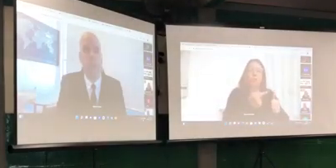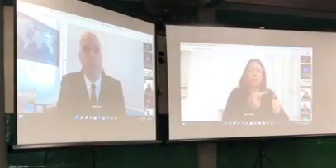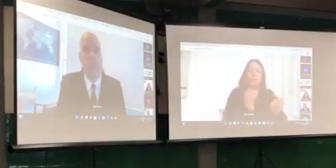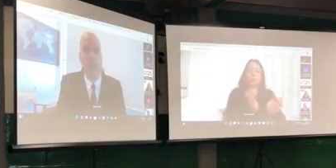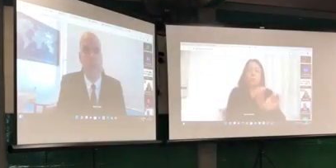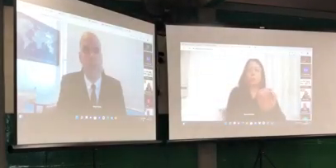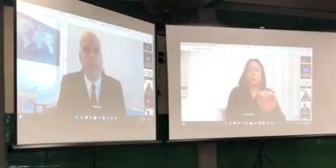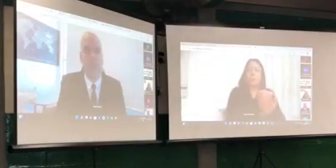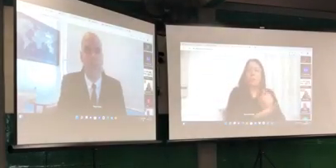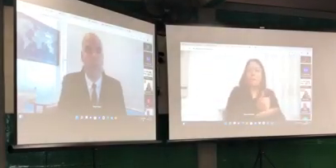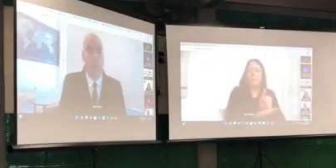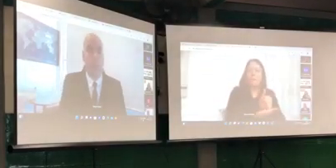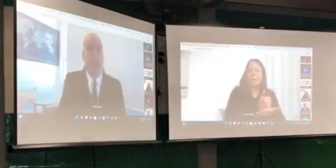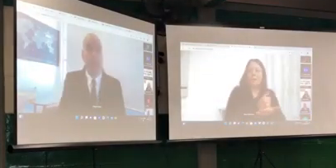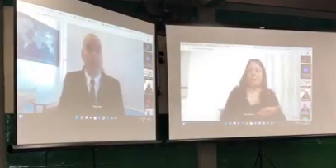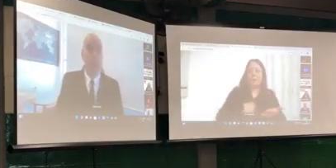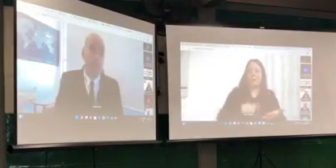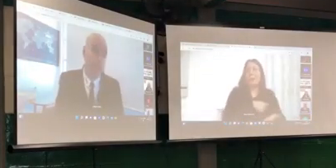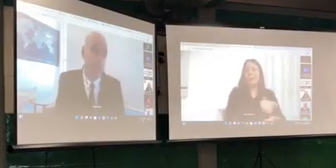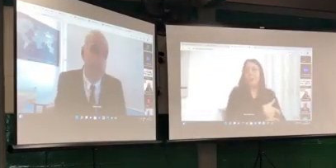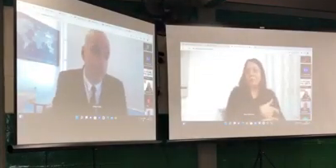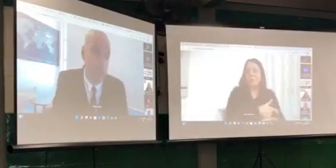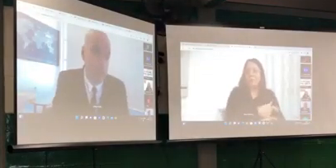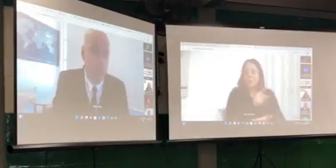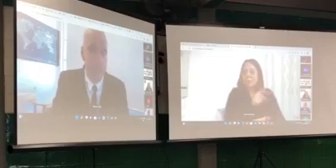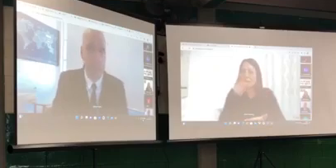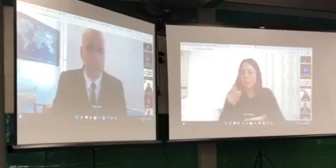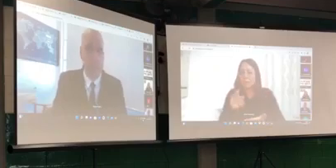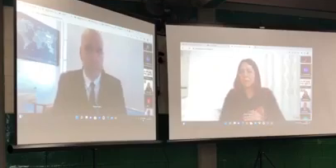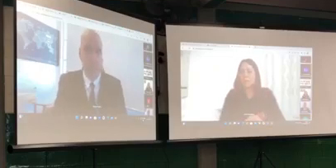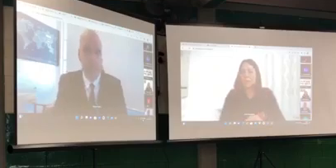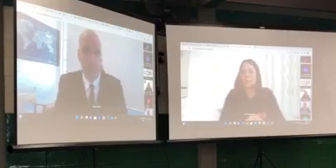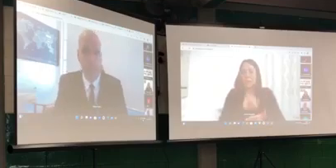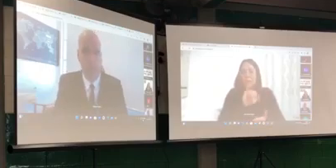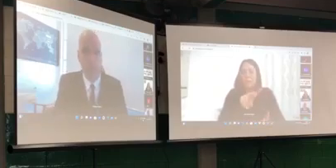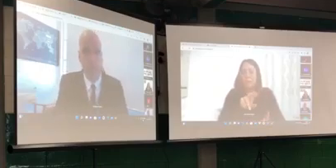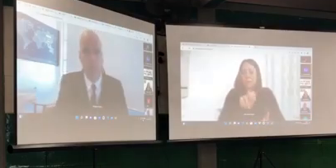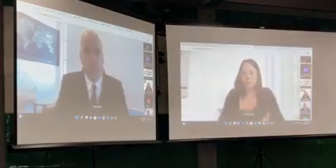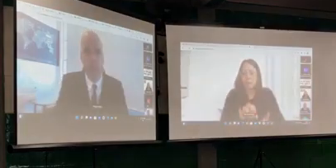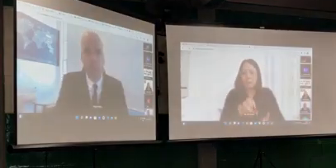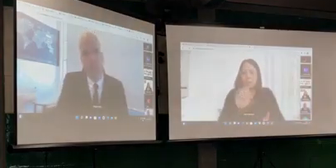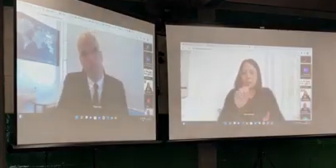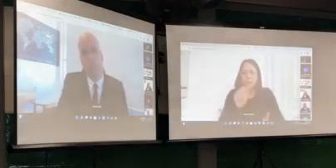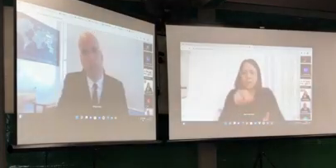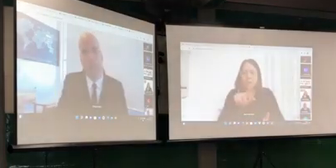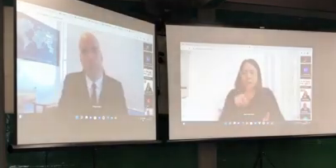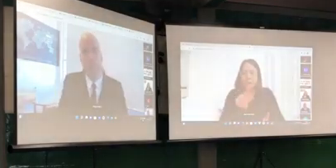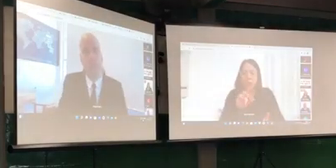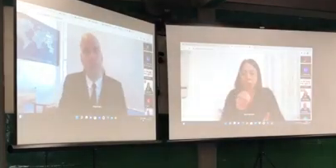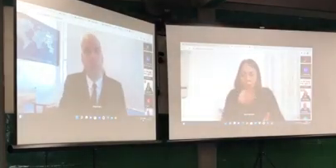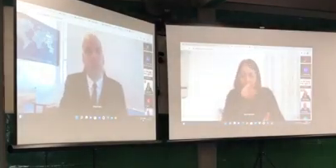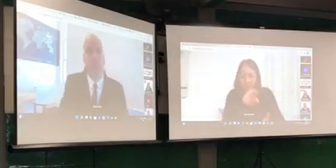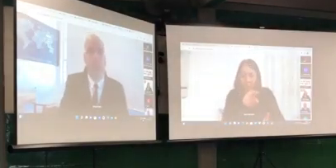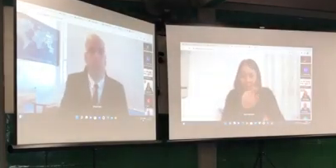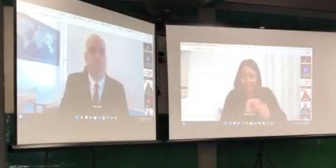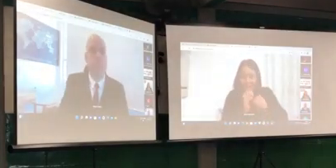de base do Grêmio. E lá no cantinho ali, está a Ivete Sangalo, né? Uma cantora. Durante a pandemia, a gente estava todo mundo em